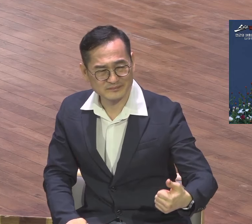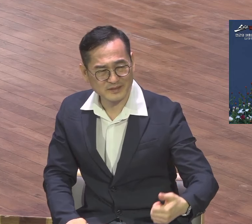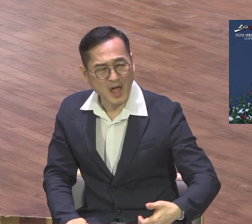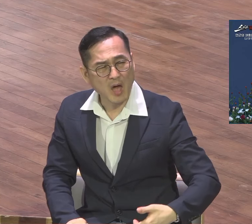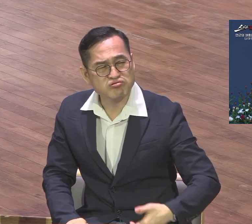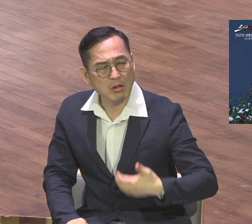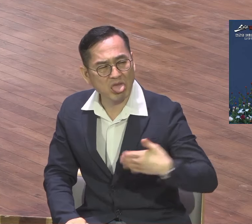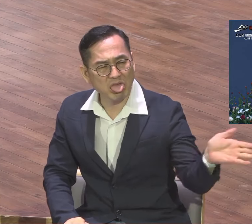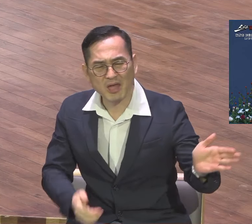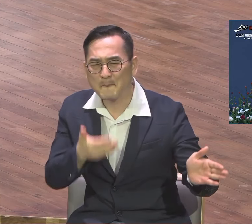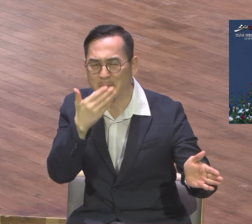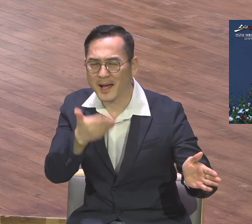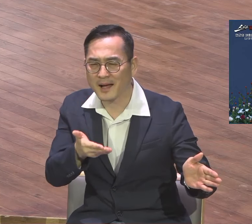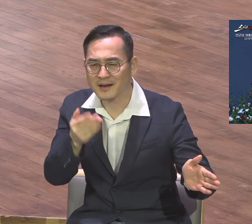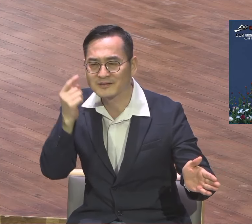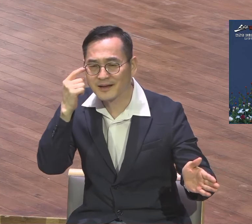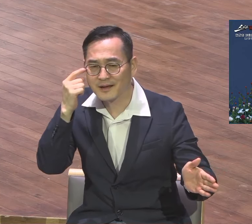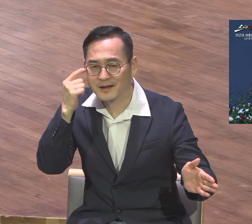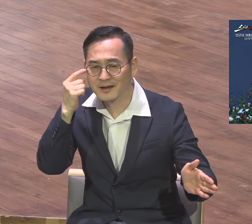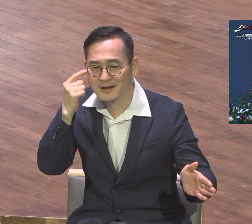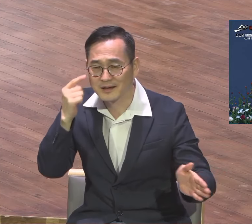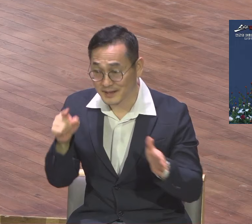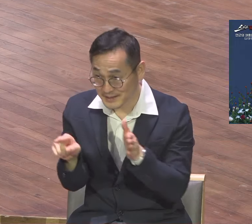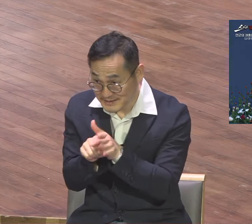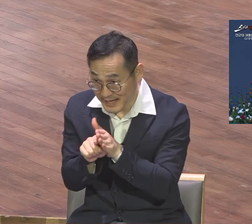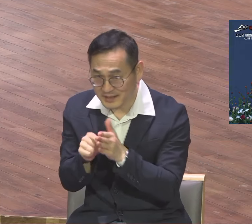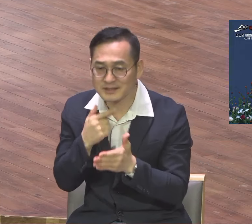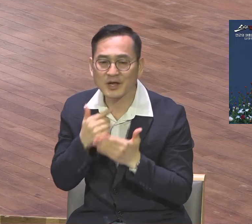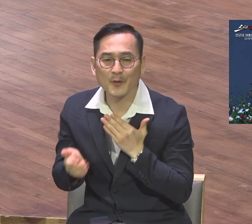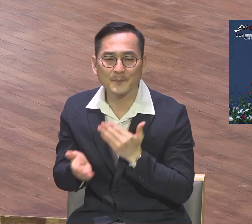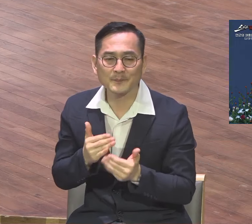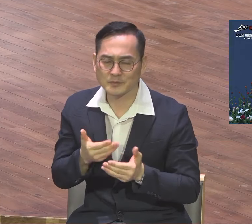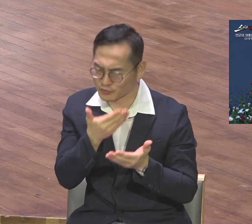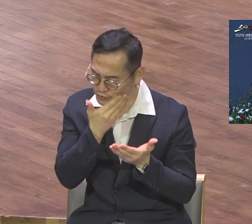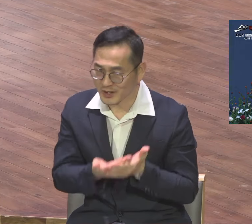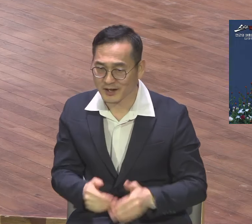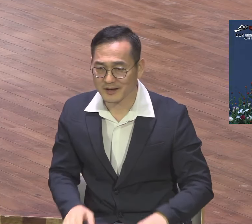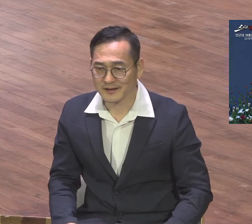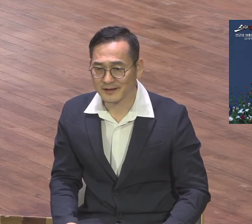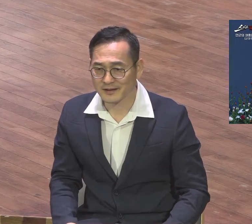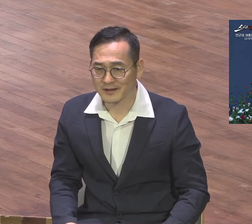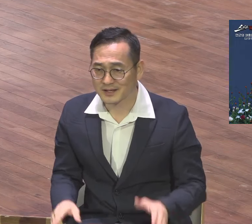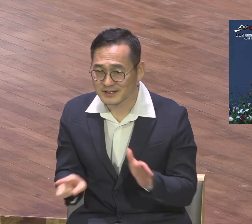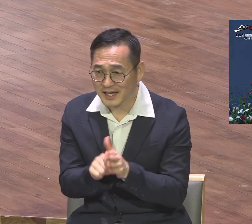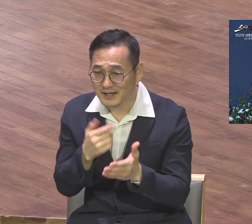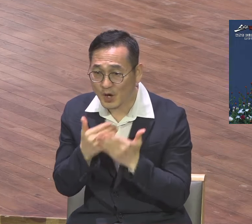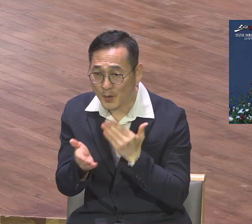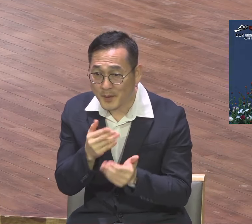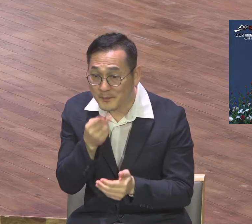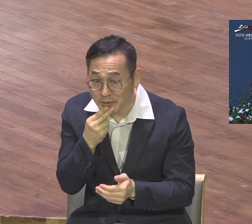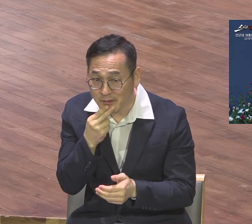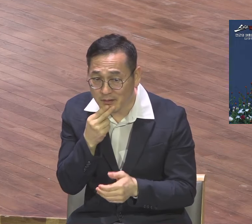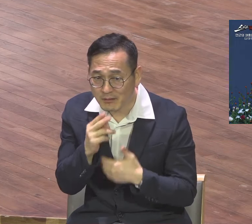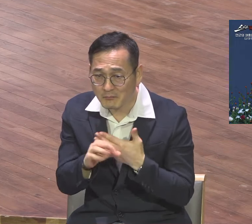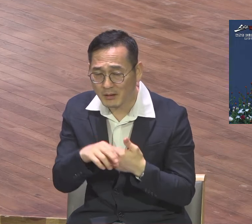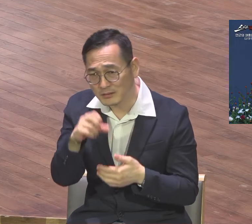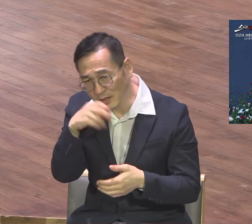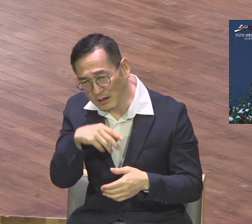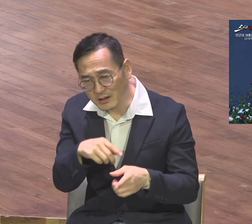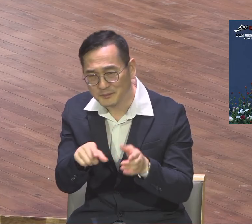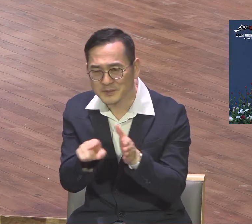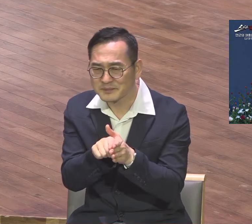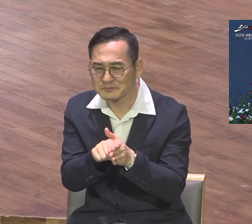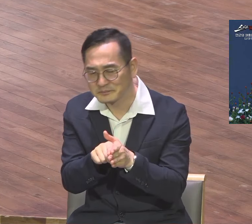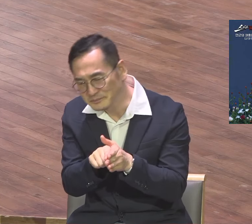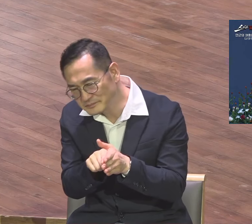신앙생활 하면서요, 체험이 중요해요. 체험을 하는 사람은 헛소리합니다. 부신앙적인 말합니다.